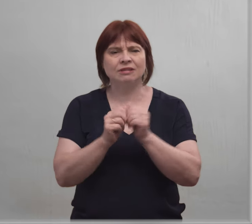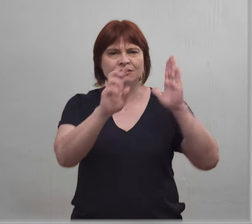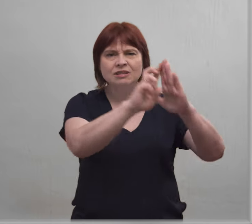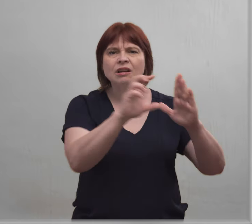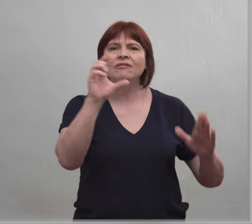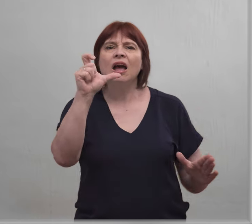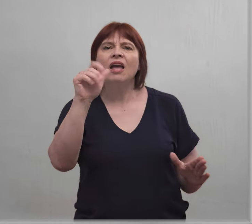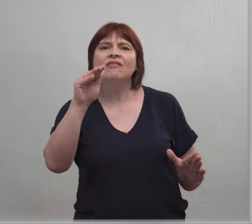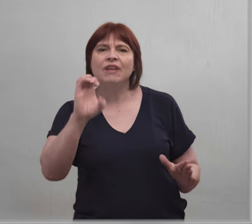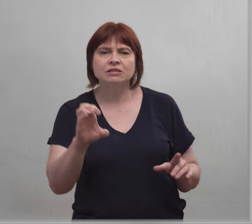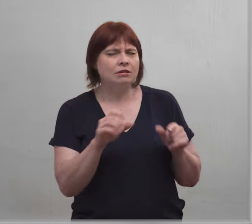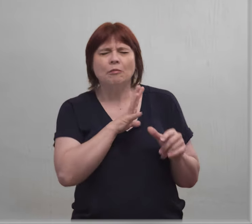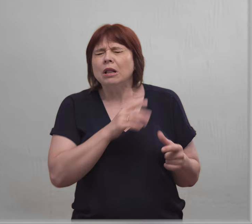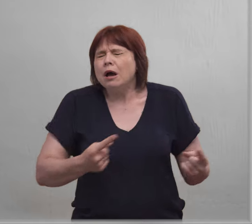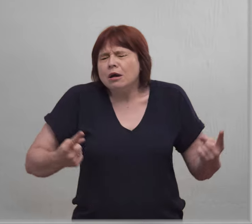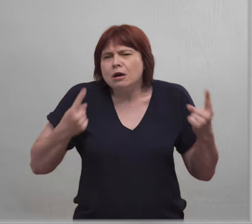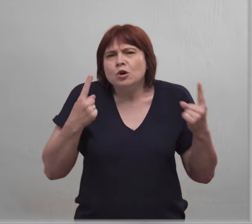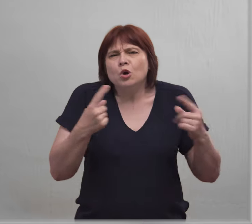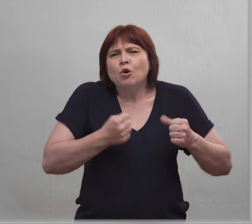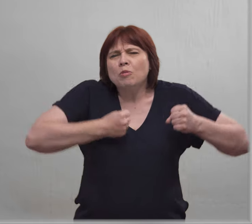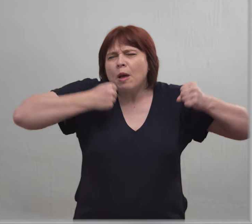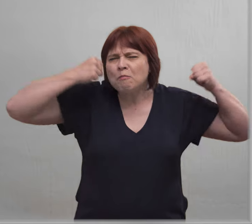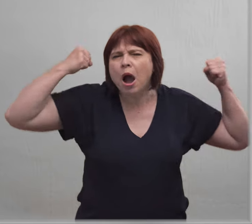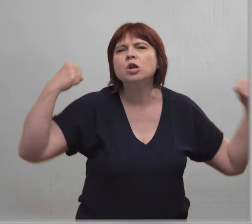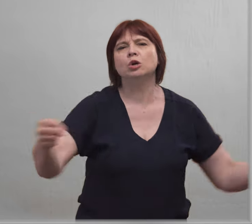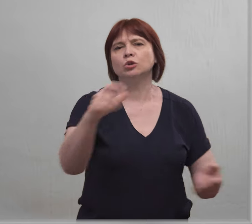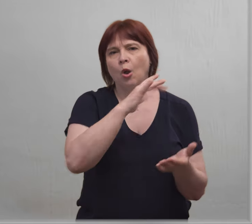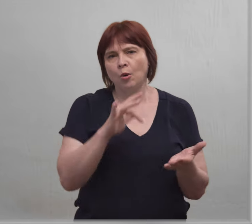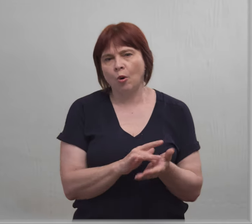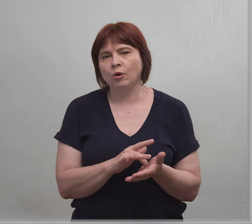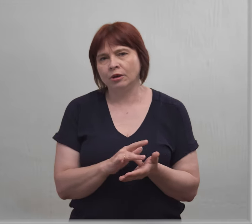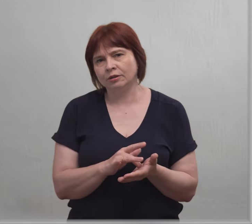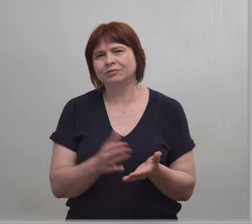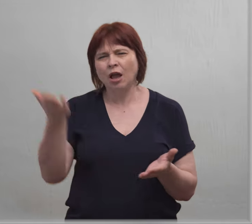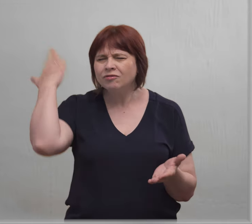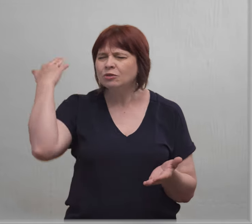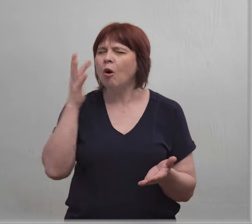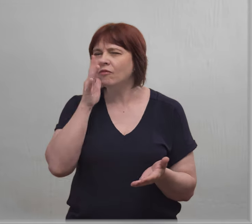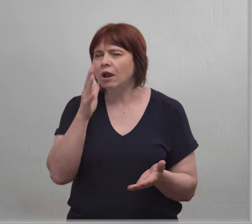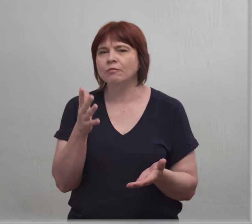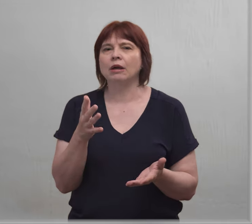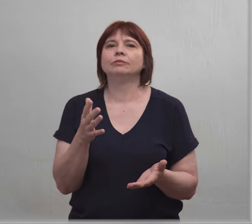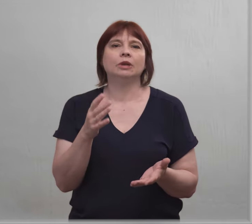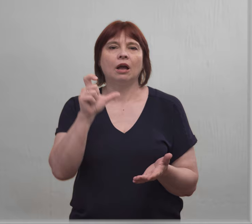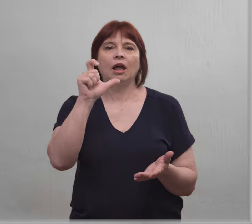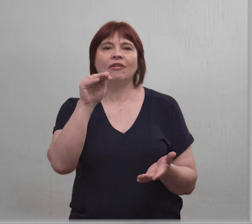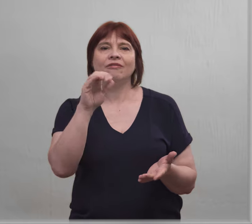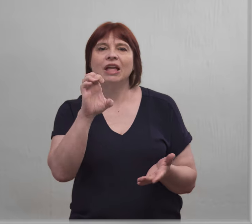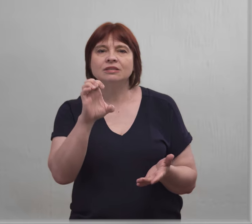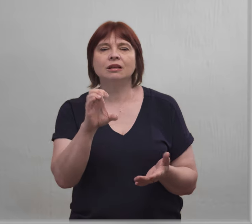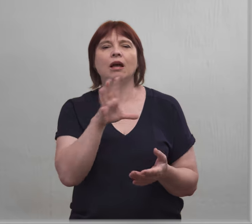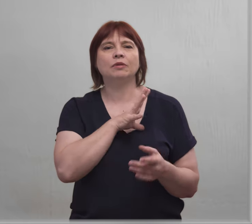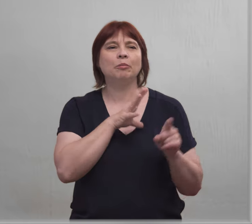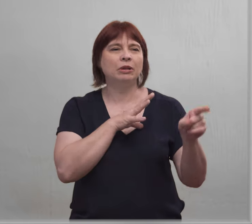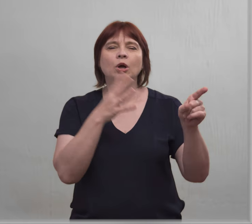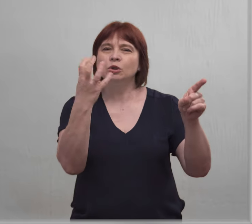Ефесе. Это был огромный мегаполис. Это был город, я не знаю, того времени. Город Ефес основан за